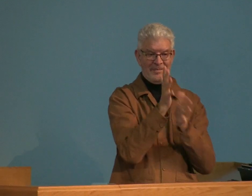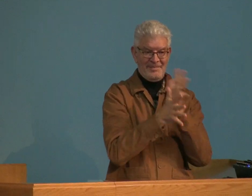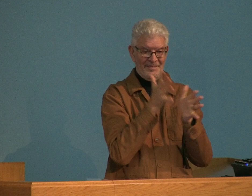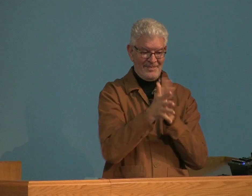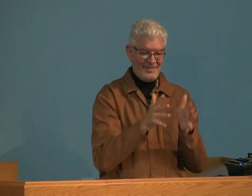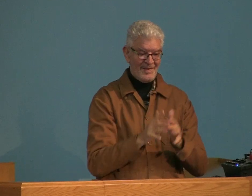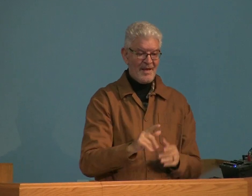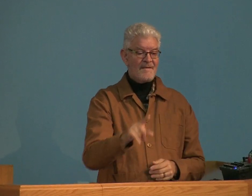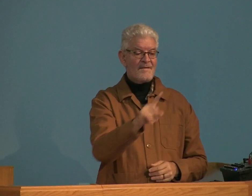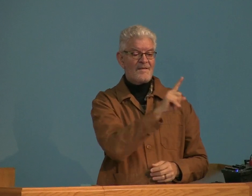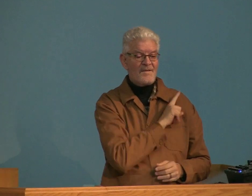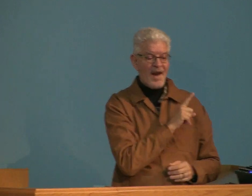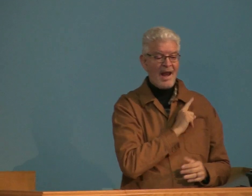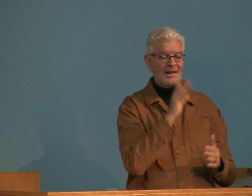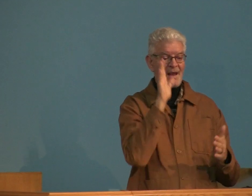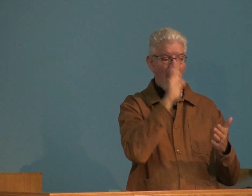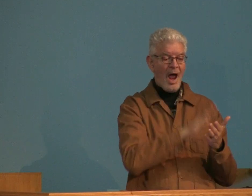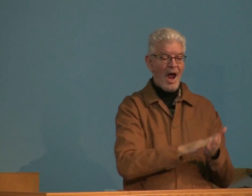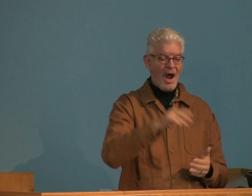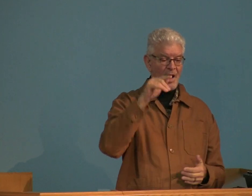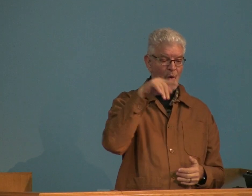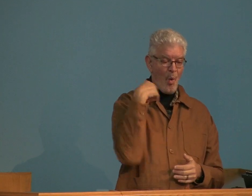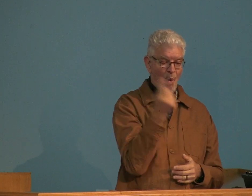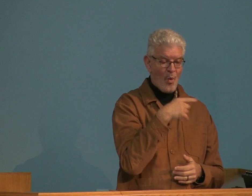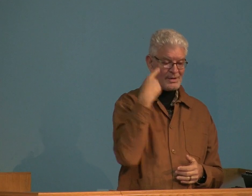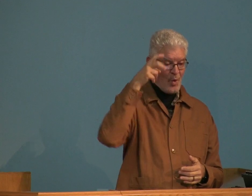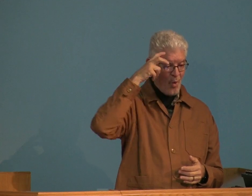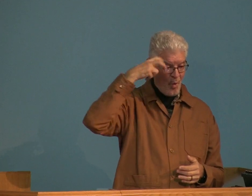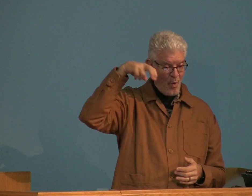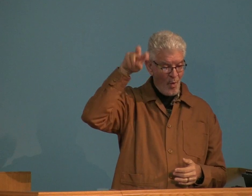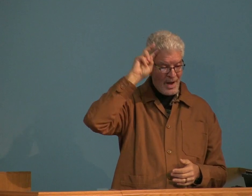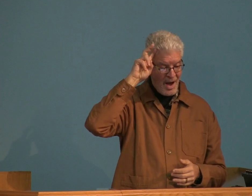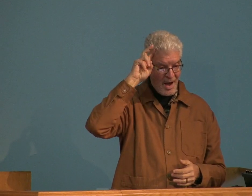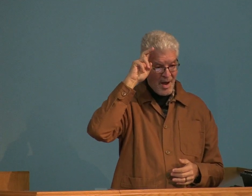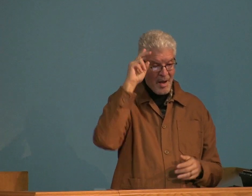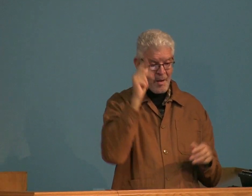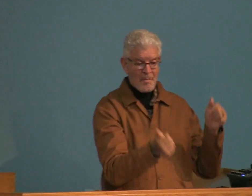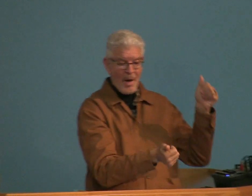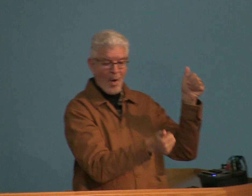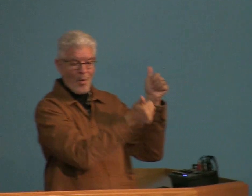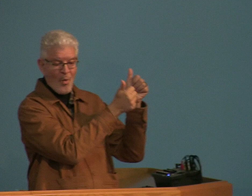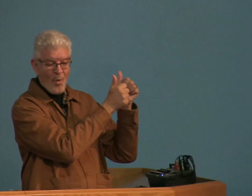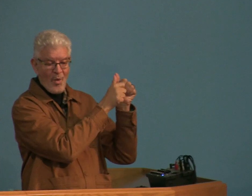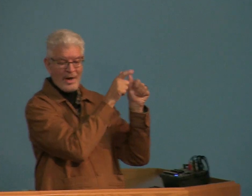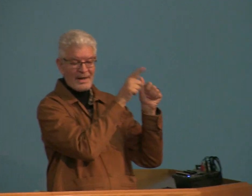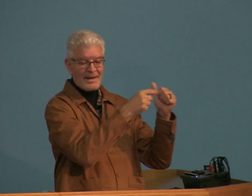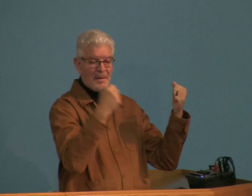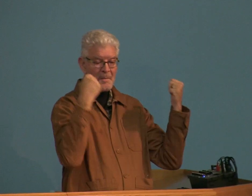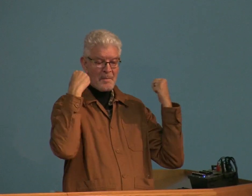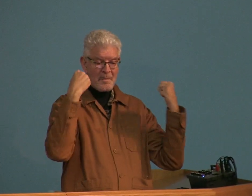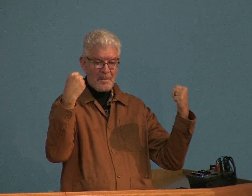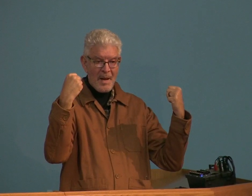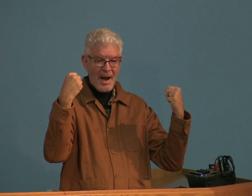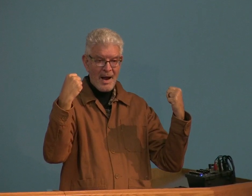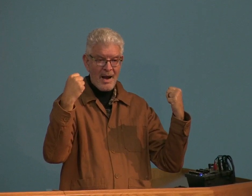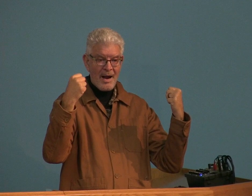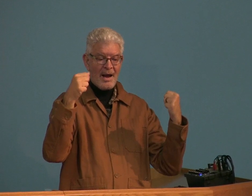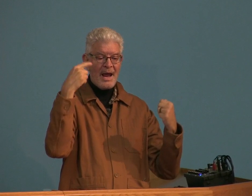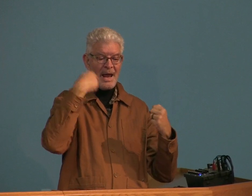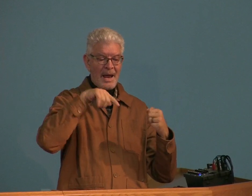So ons gaan hierdie nou saam sing. Want aan ons koning behoort die mag